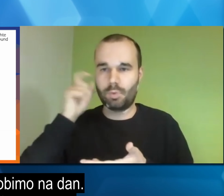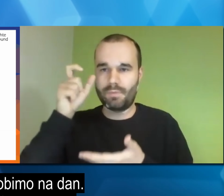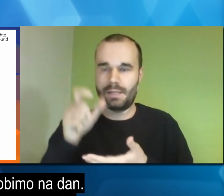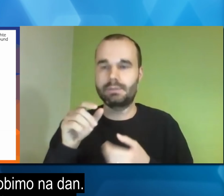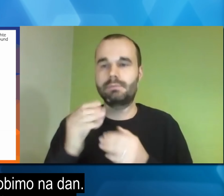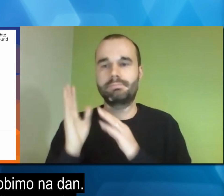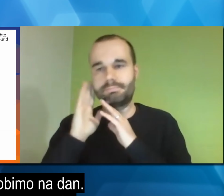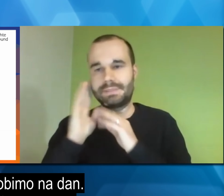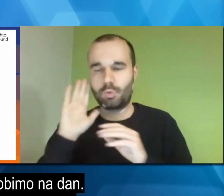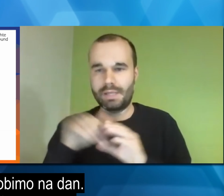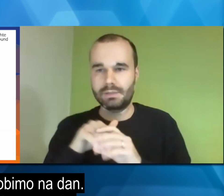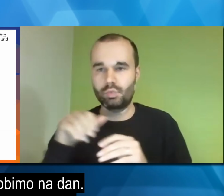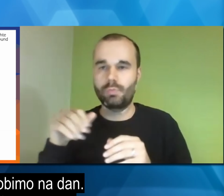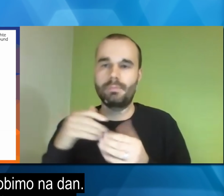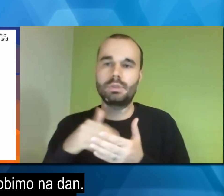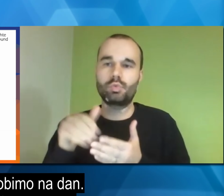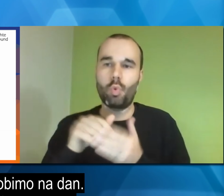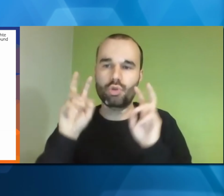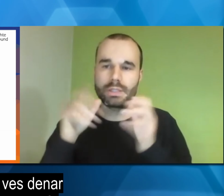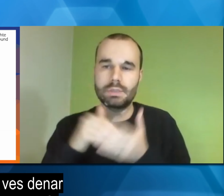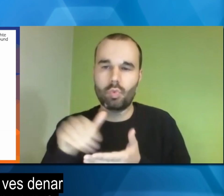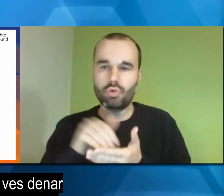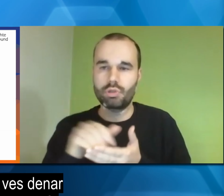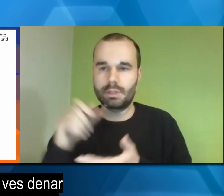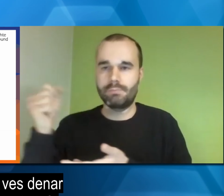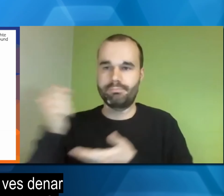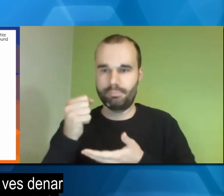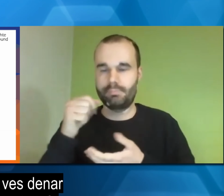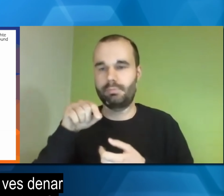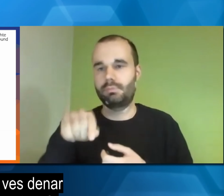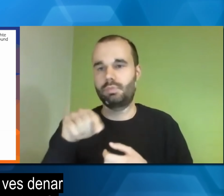potem, torej noter je vključeno spanje, stroški